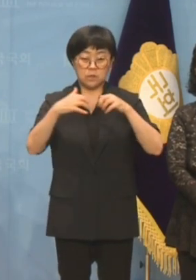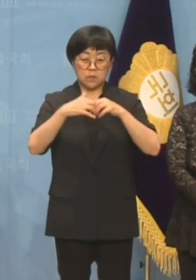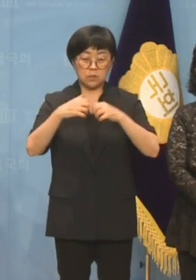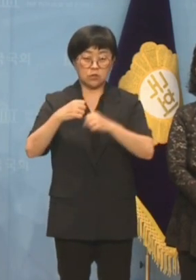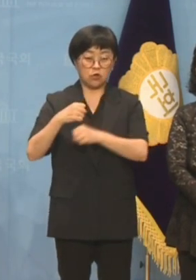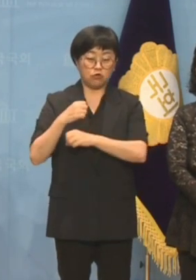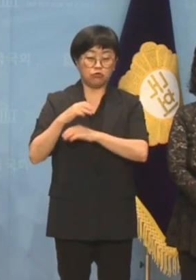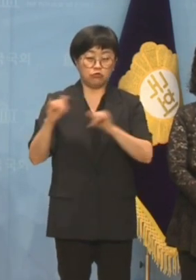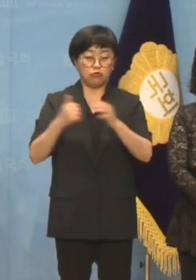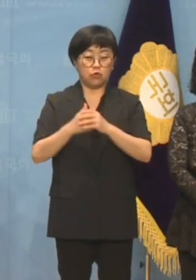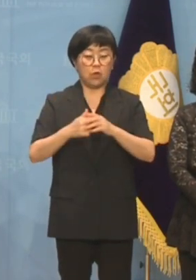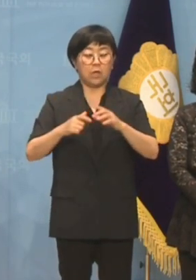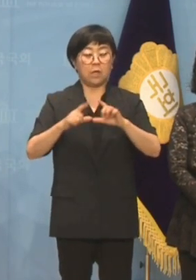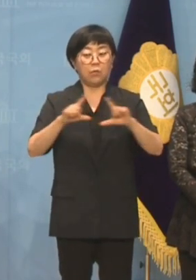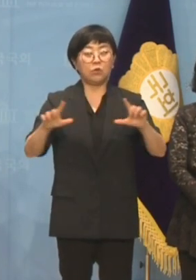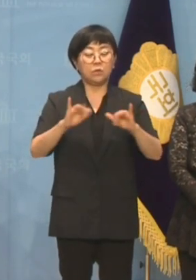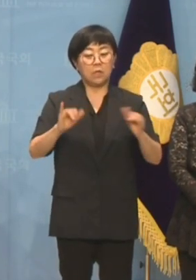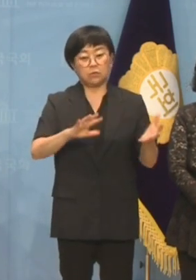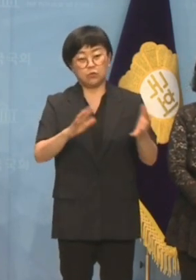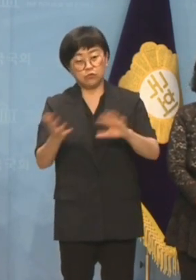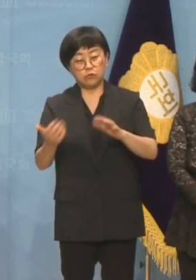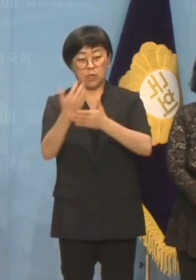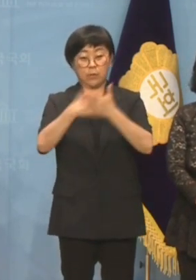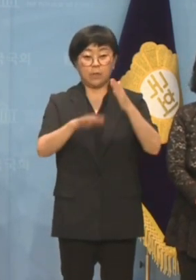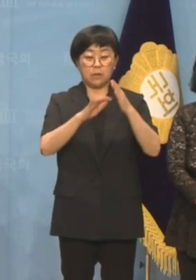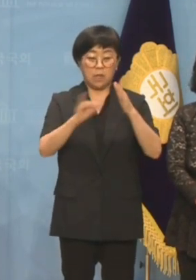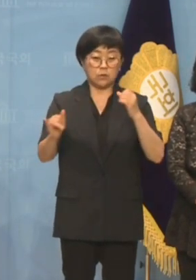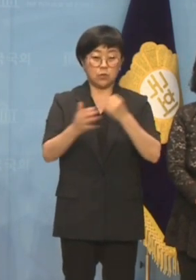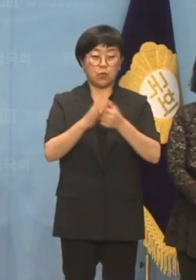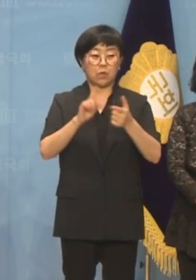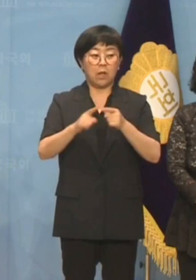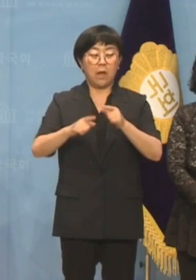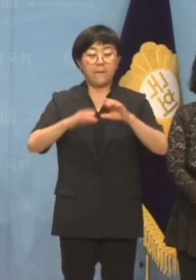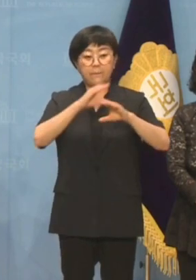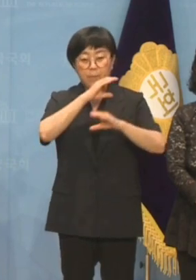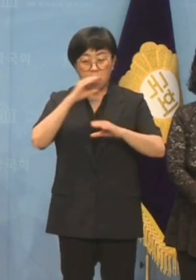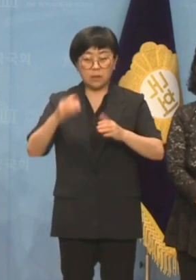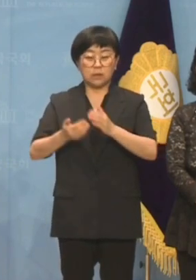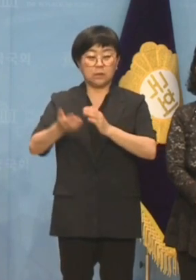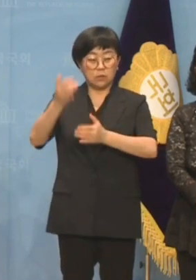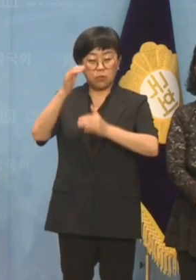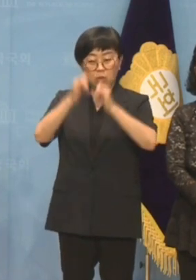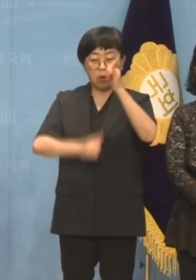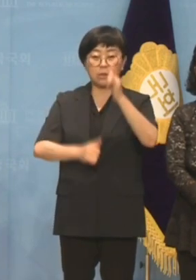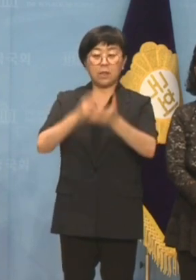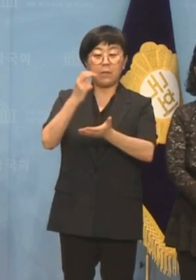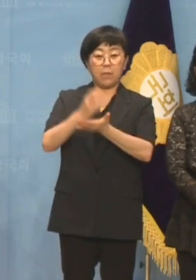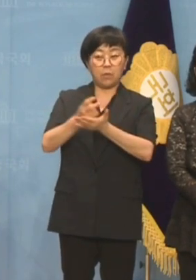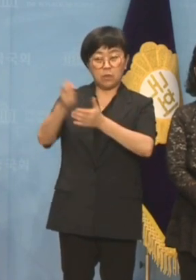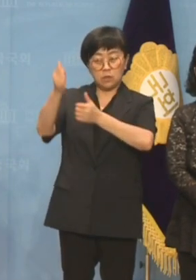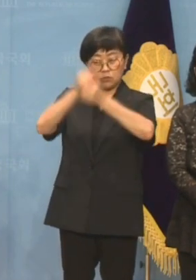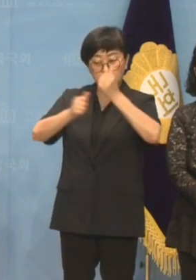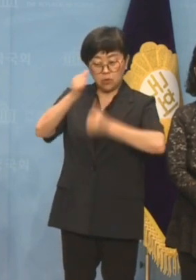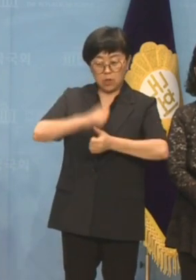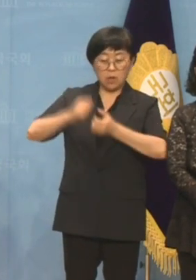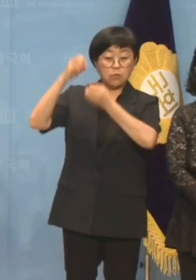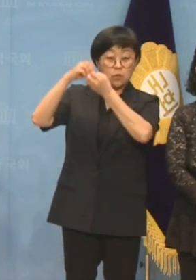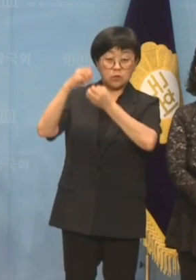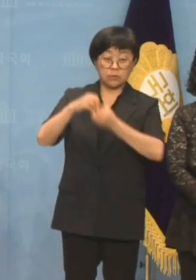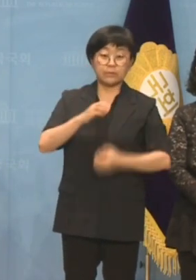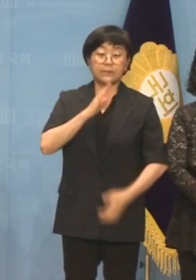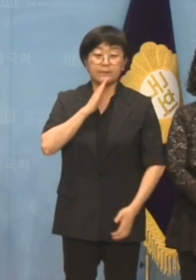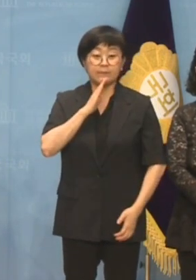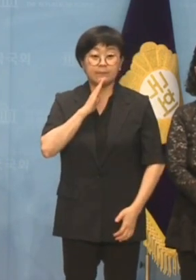전후 민간희생자 전국유족회는 올바른 과거사법을 후손에게 물려줘야 한다는